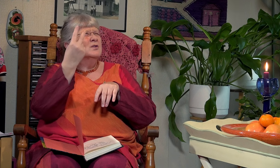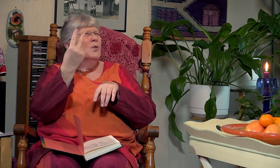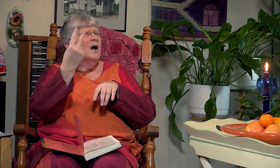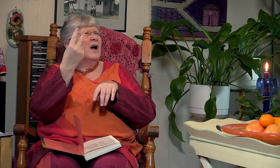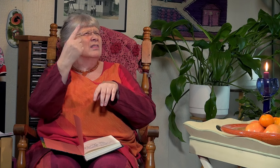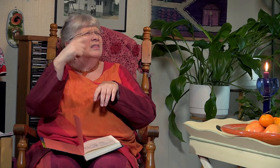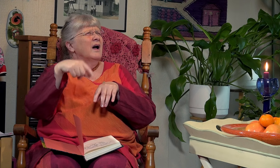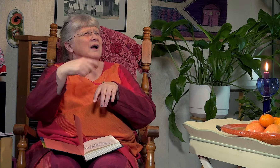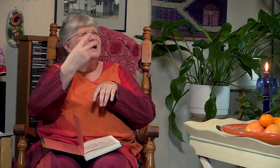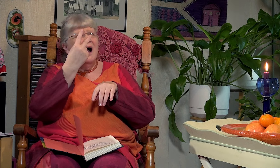Sitten